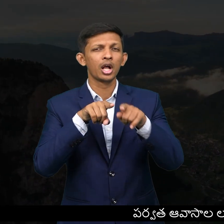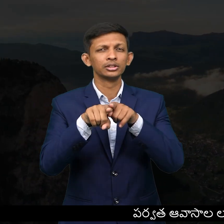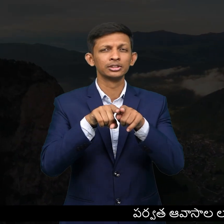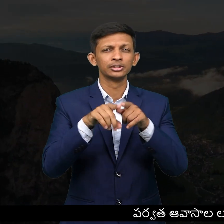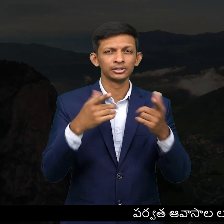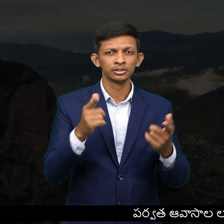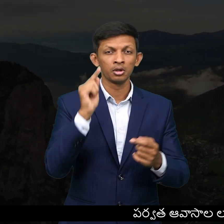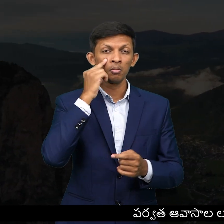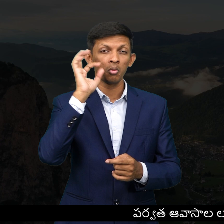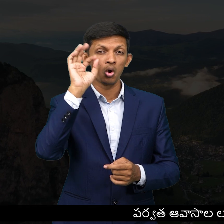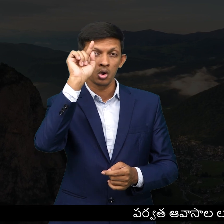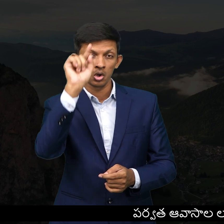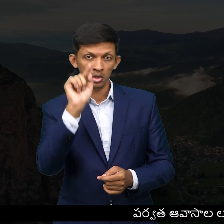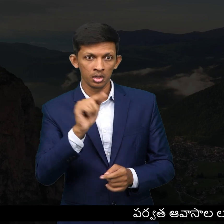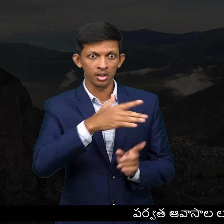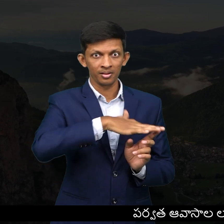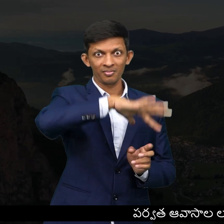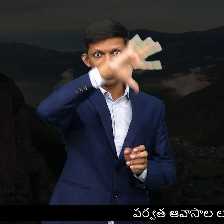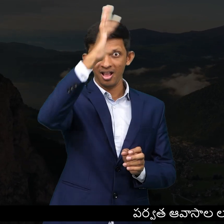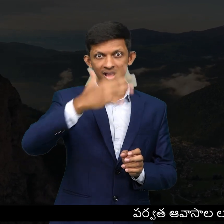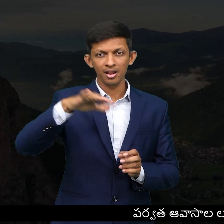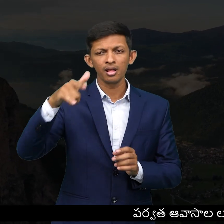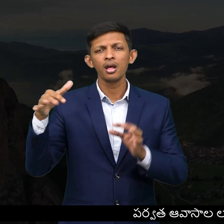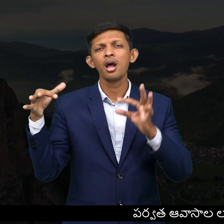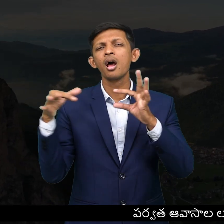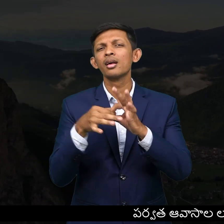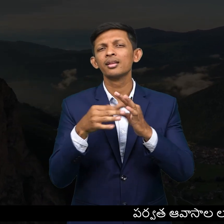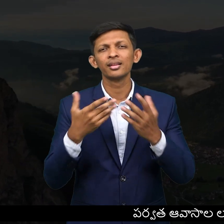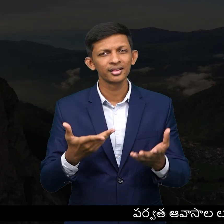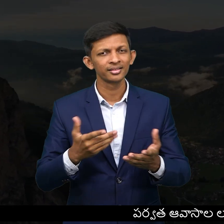పర్వత ఆవాసాల లక్షణాలను వివరించగలరు.